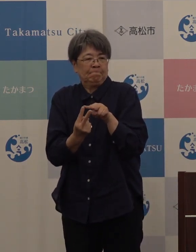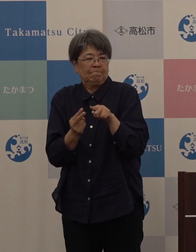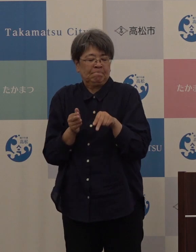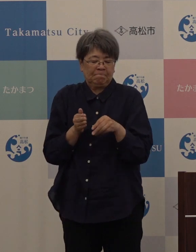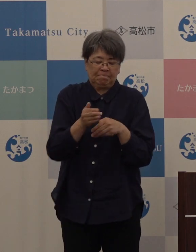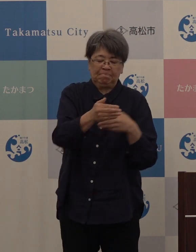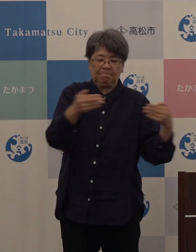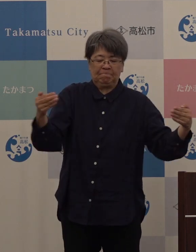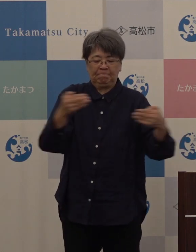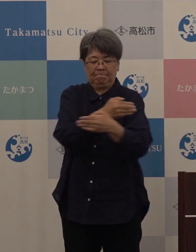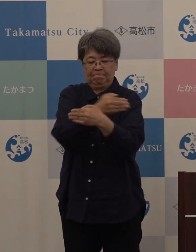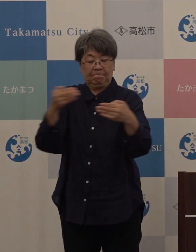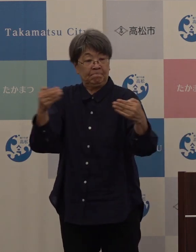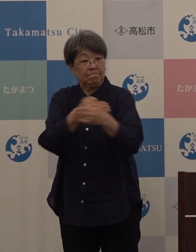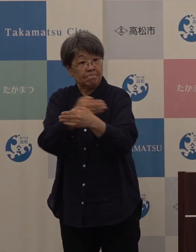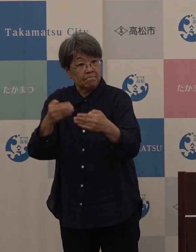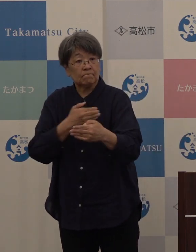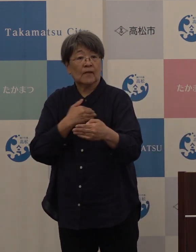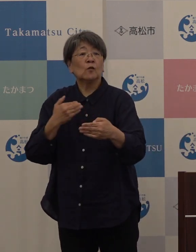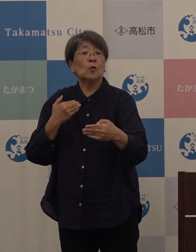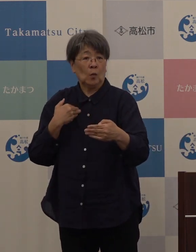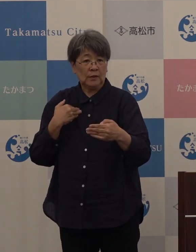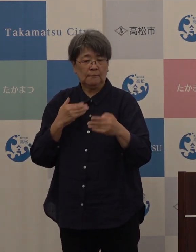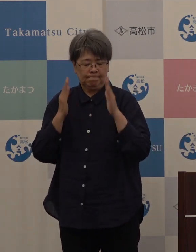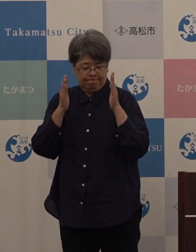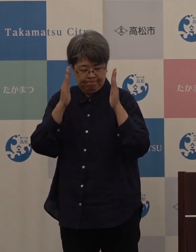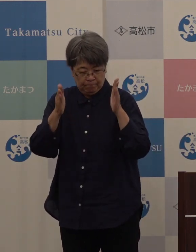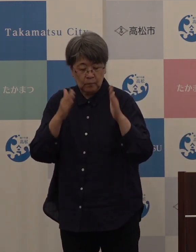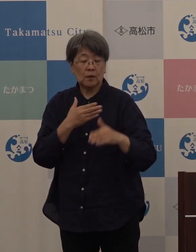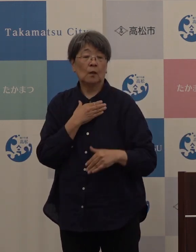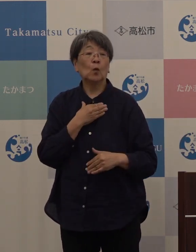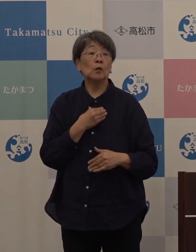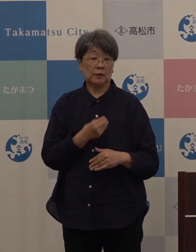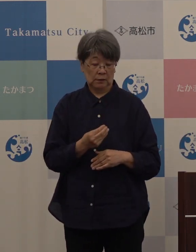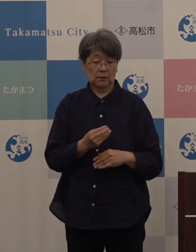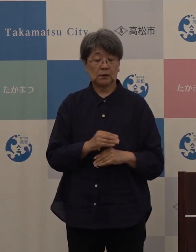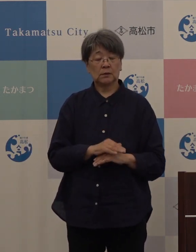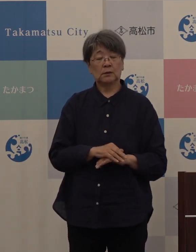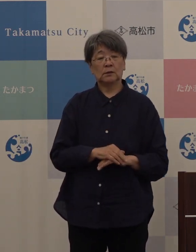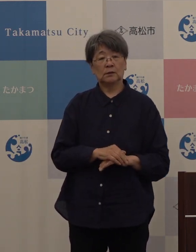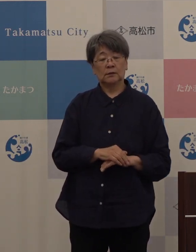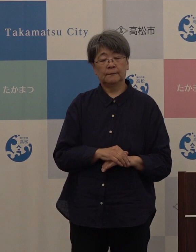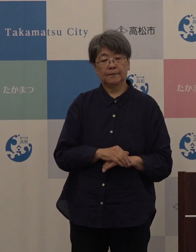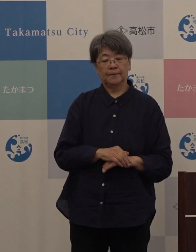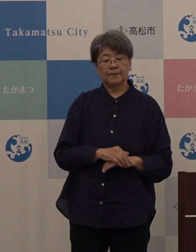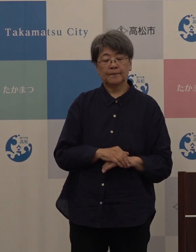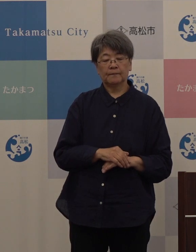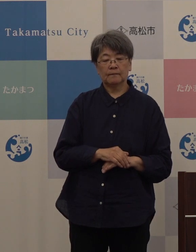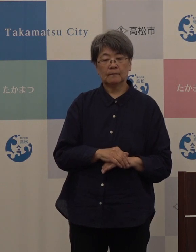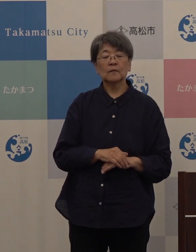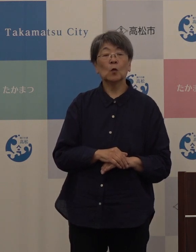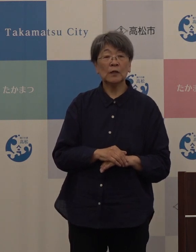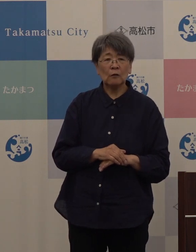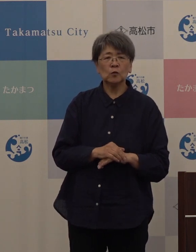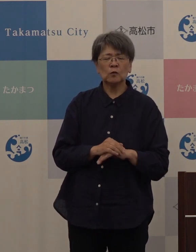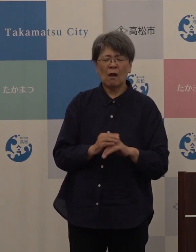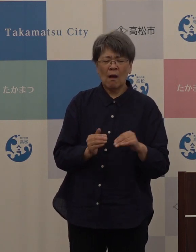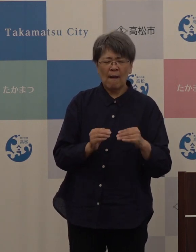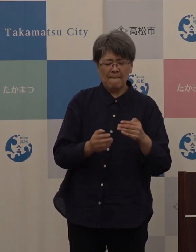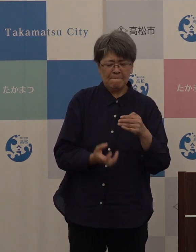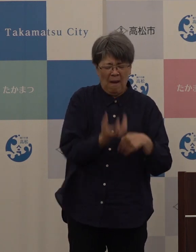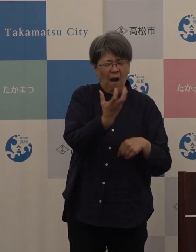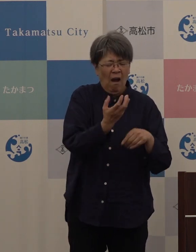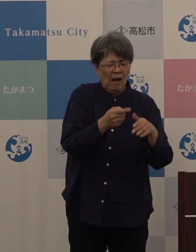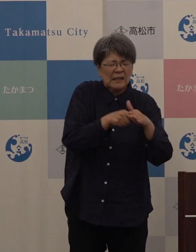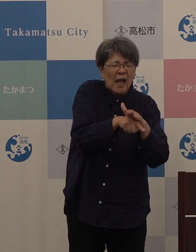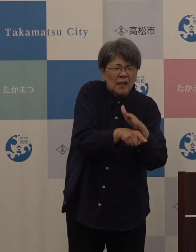で尽力をしていただきたいというふうに思っておるところでございます。まあ、とにかく原因究明と再発防